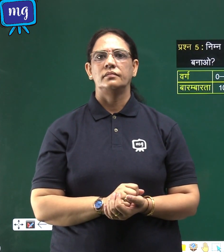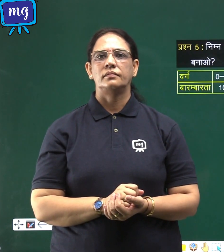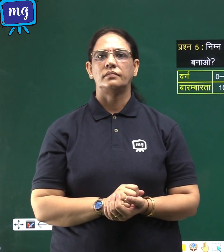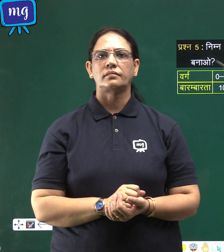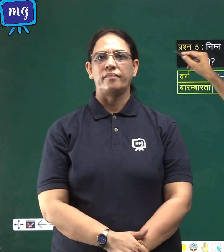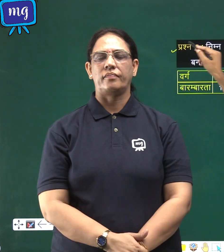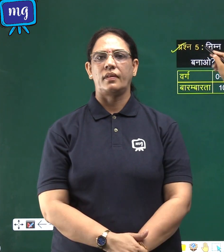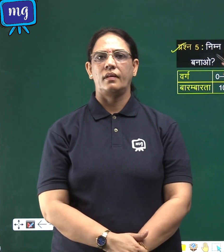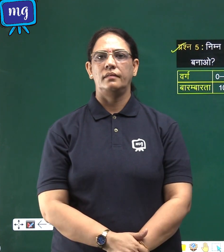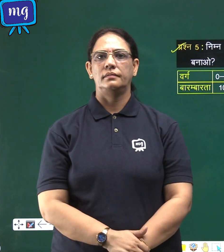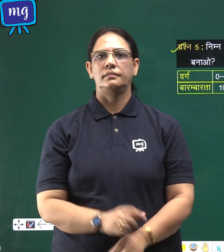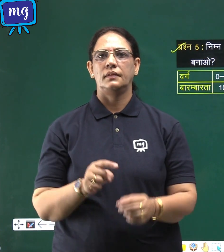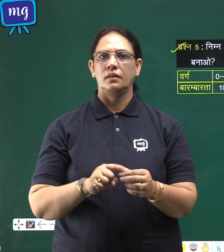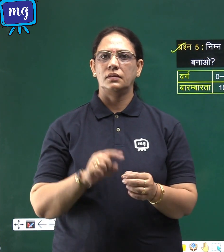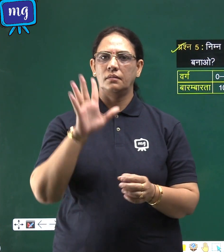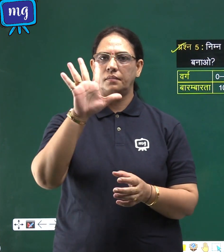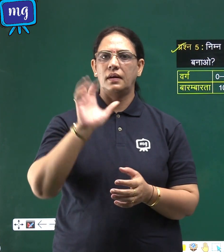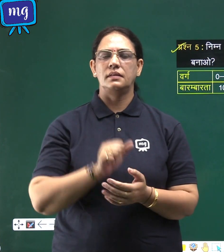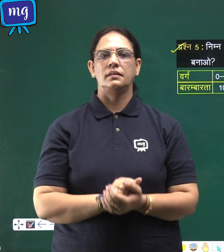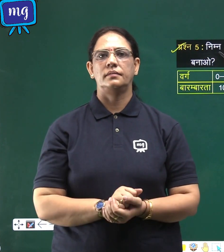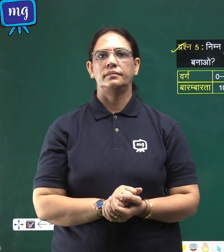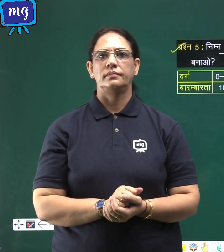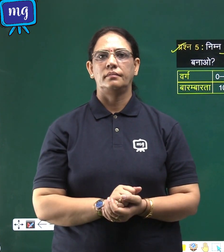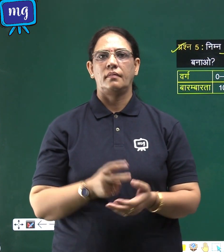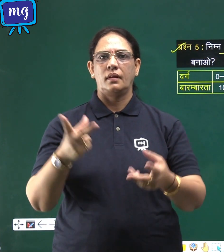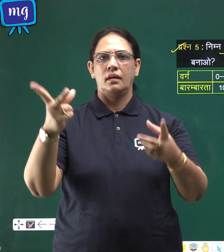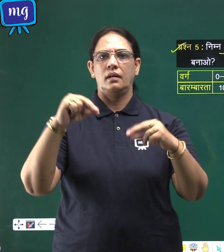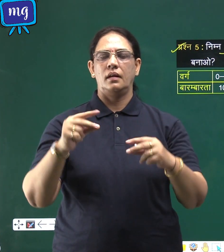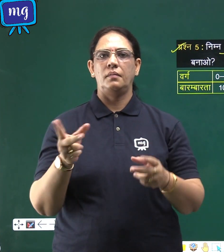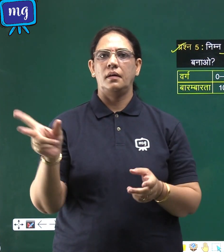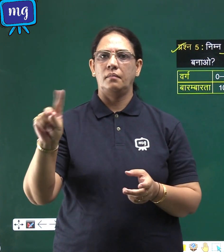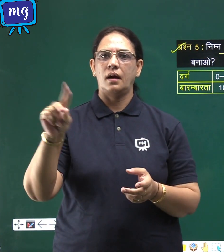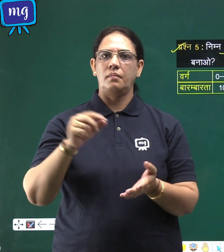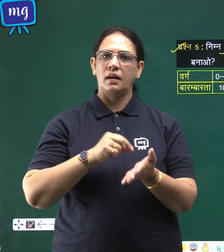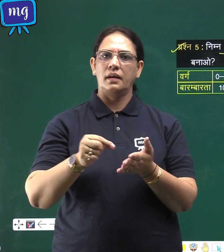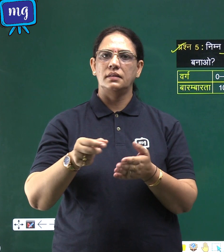पिर्शन नमबर पांच, निम्न बारम बारता,